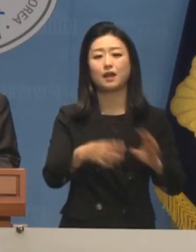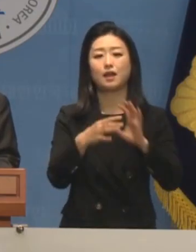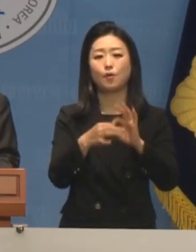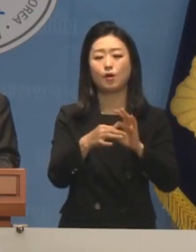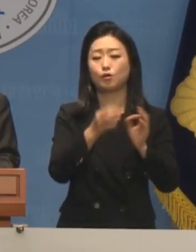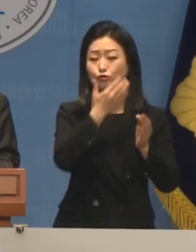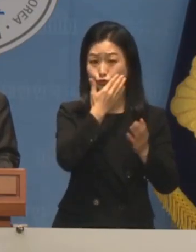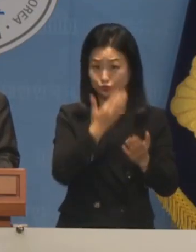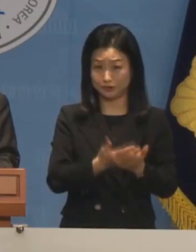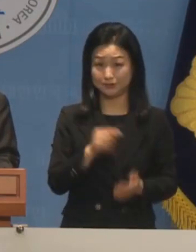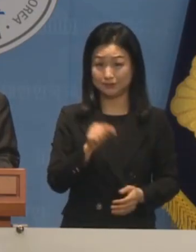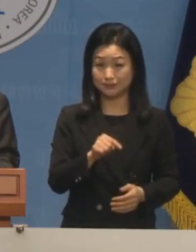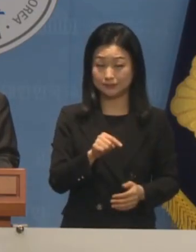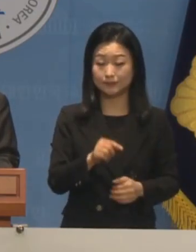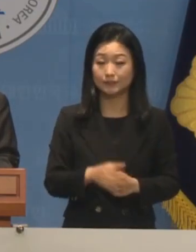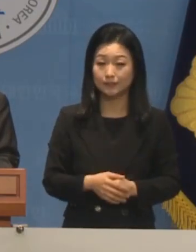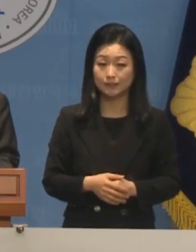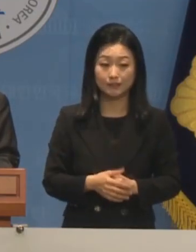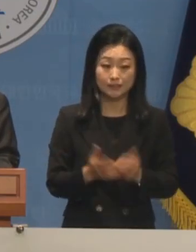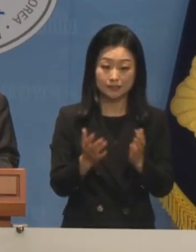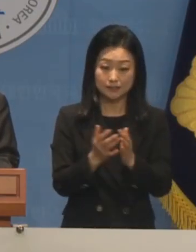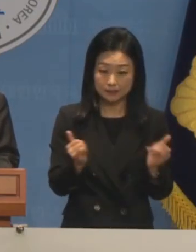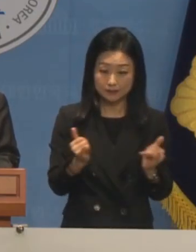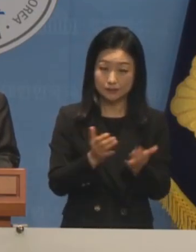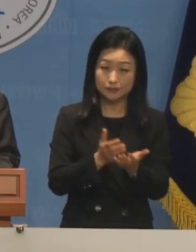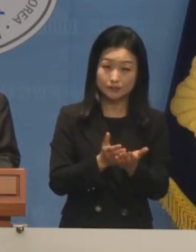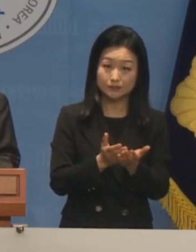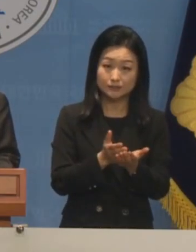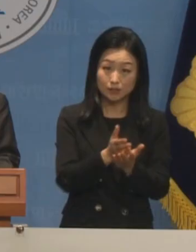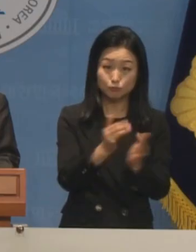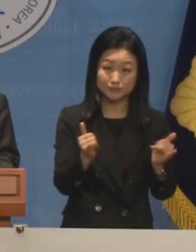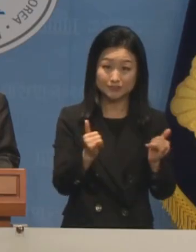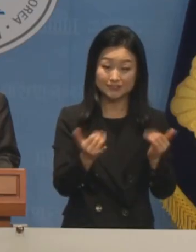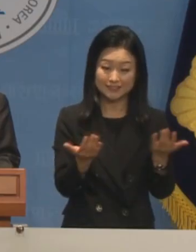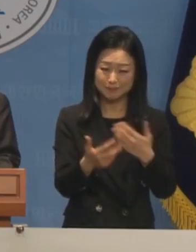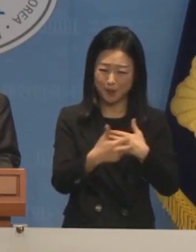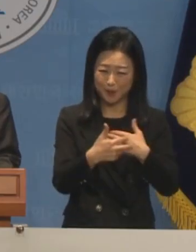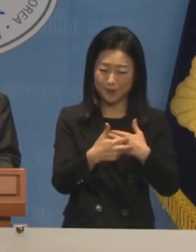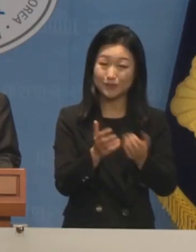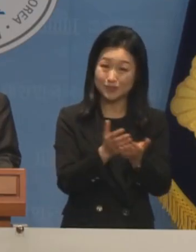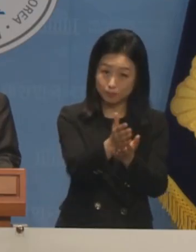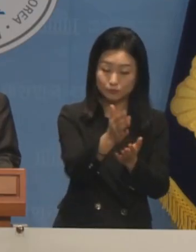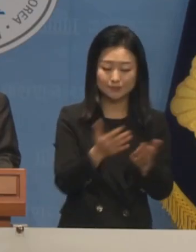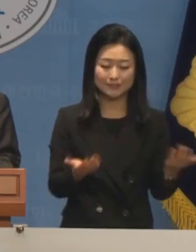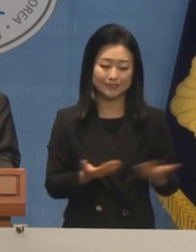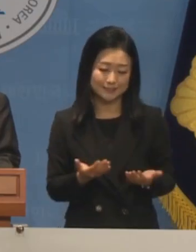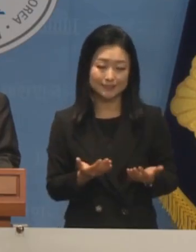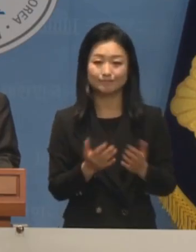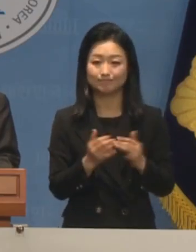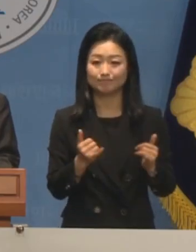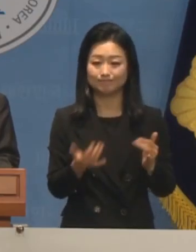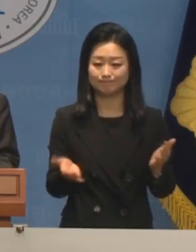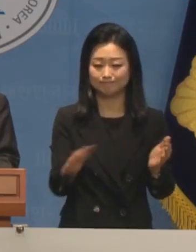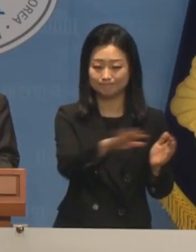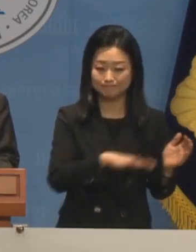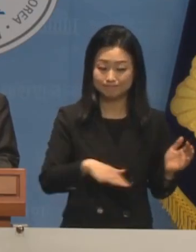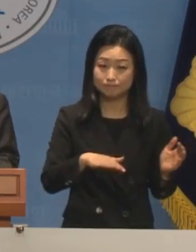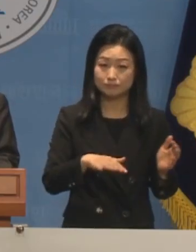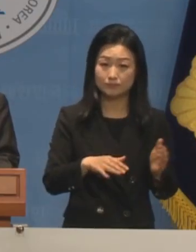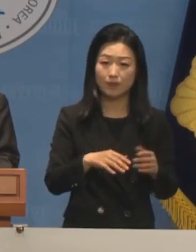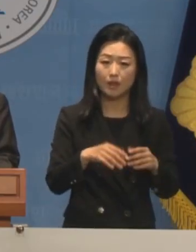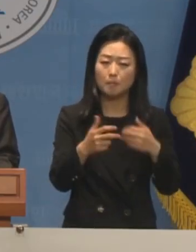회견에 참석한 의료 전문직 노동자의 대다수는 소규모 의료 기간에서 종사합니다 하지만 소규모 사업장이라는